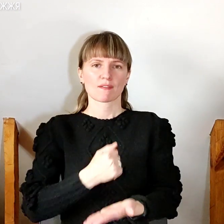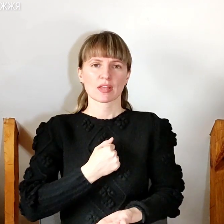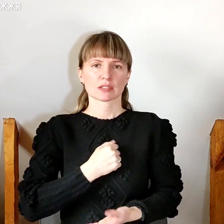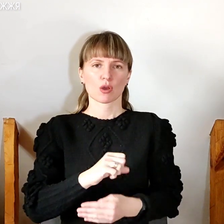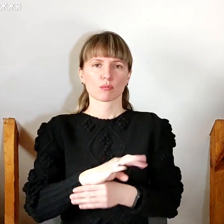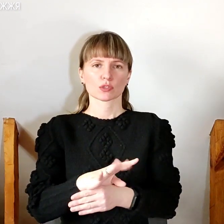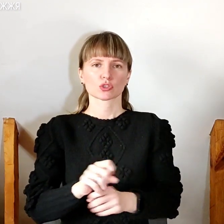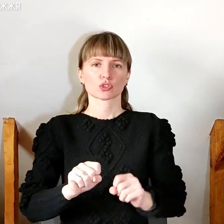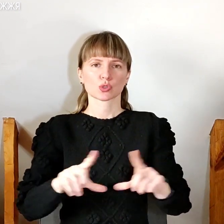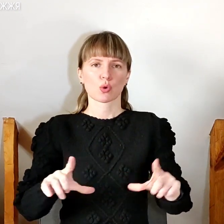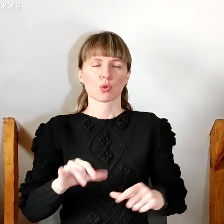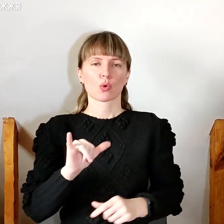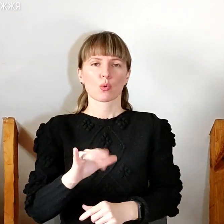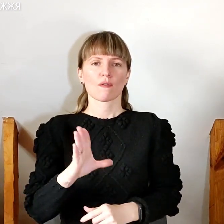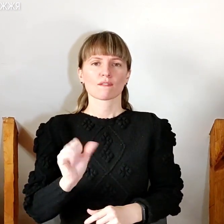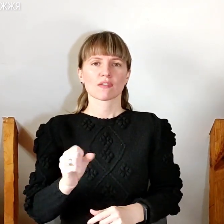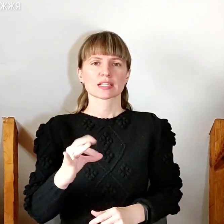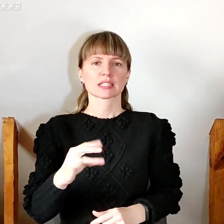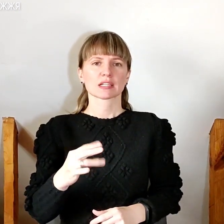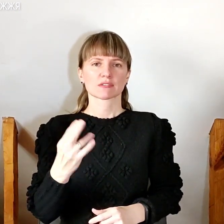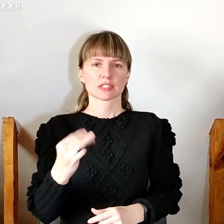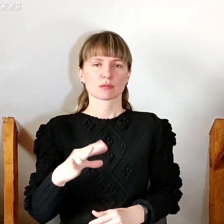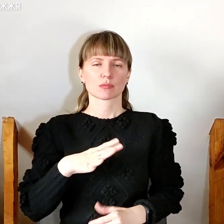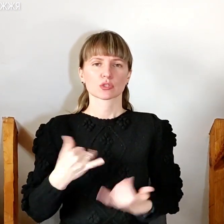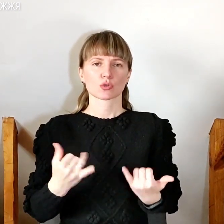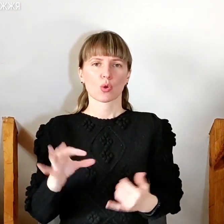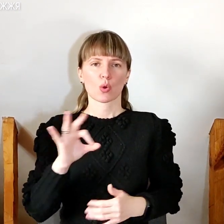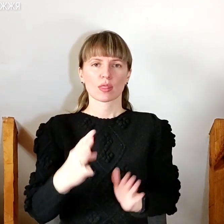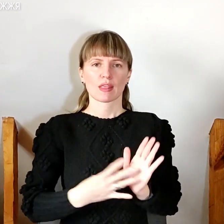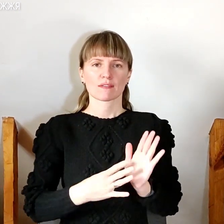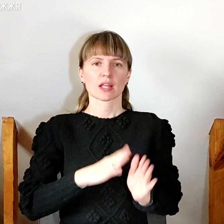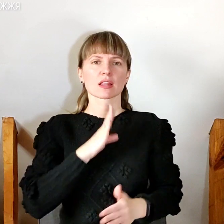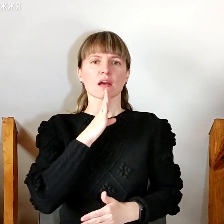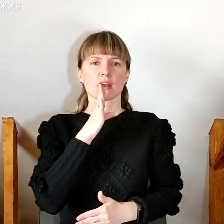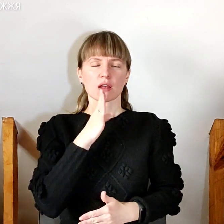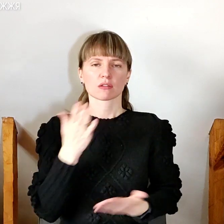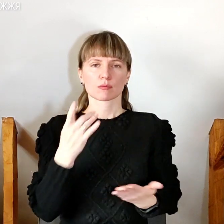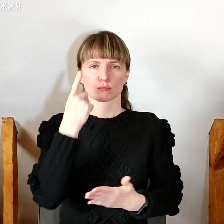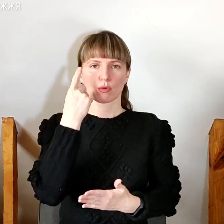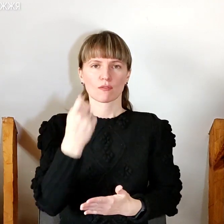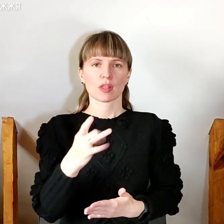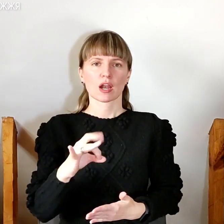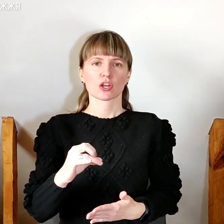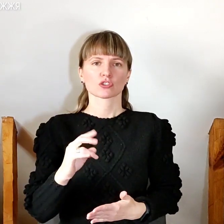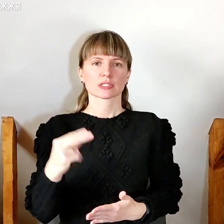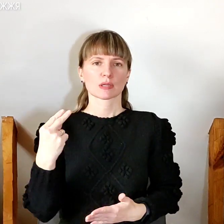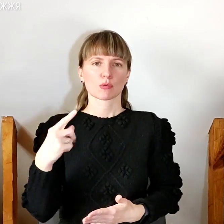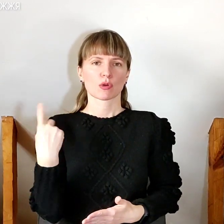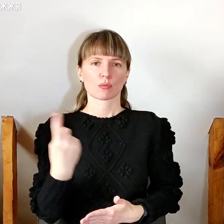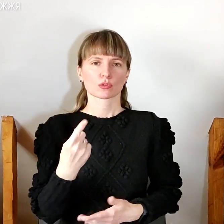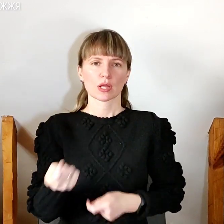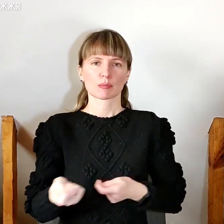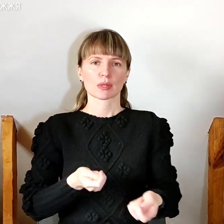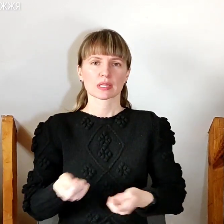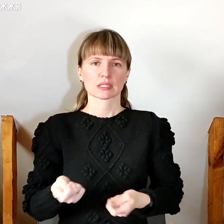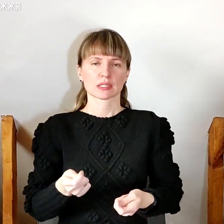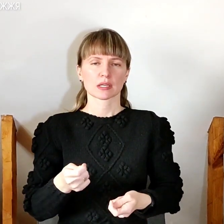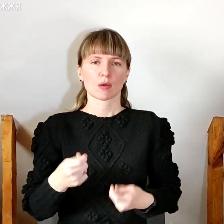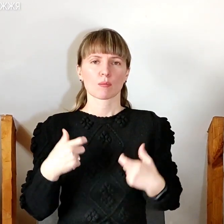це сьогодні о 9-й ранку. Як повідомив речник Запорізької обласної адміністрації, полковник Збройних сил України Іван